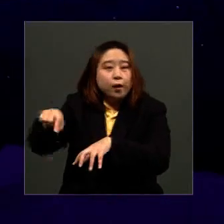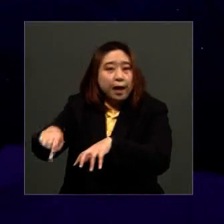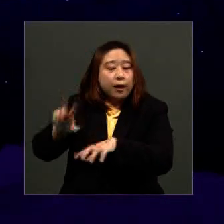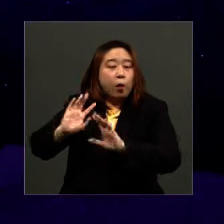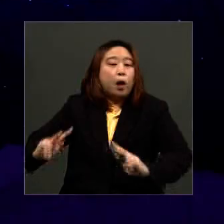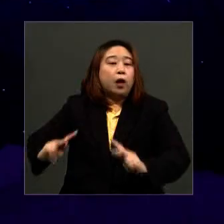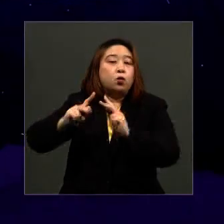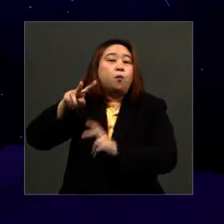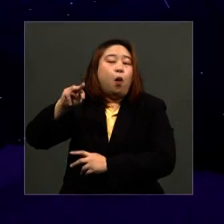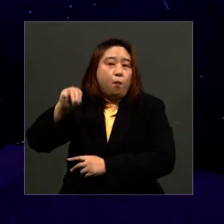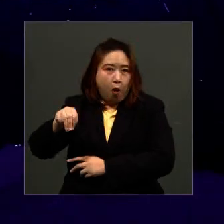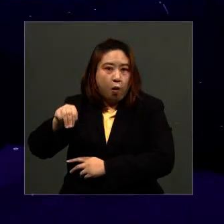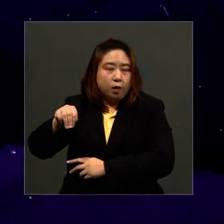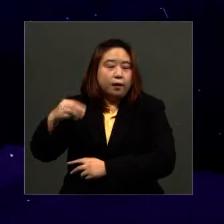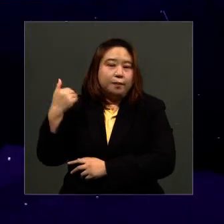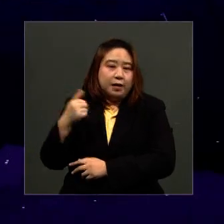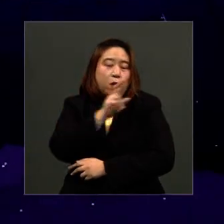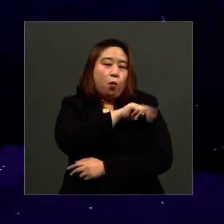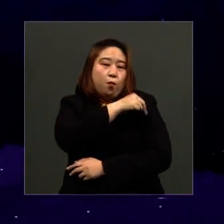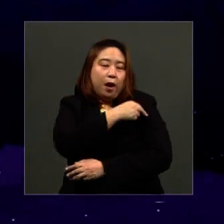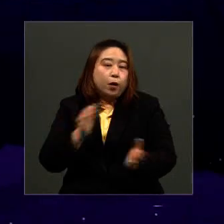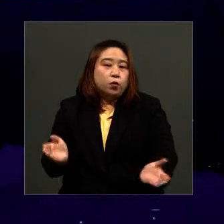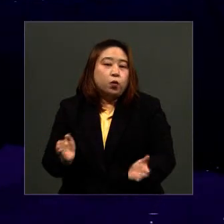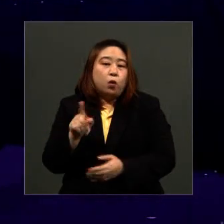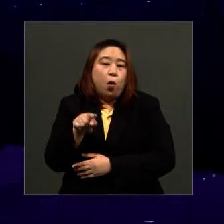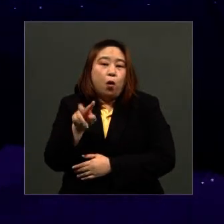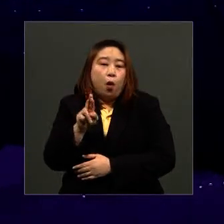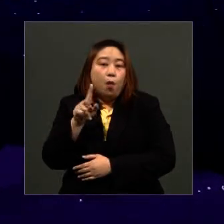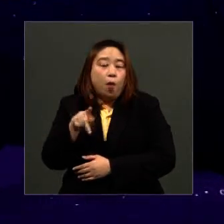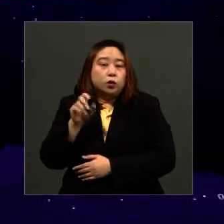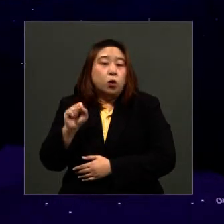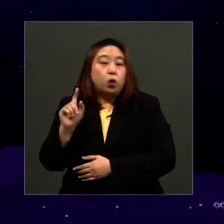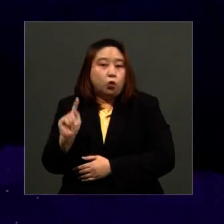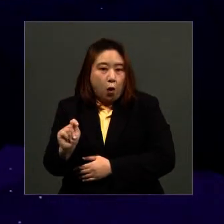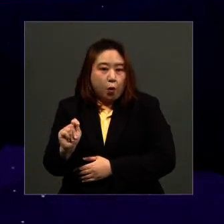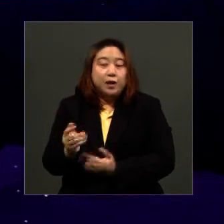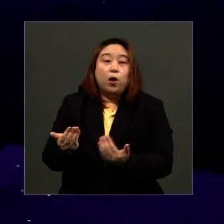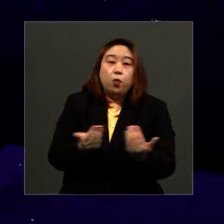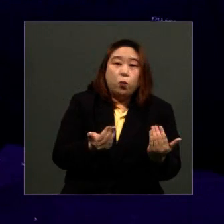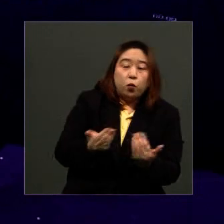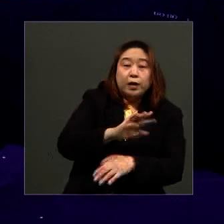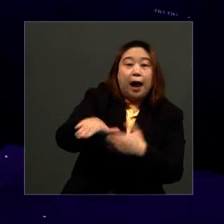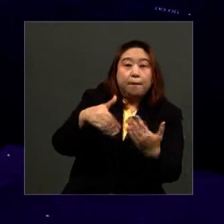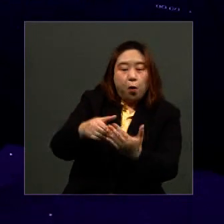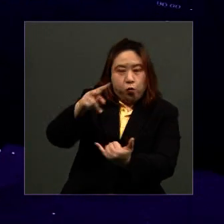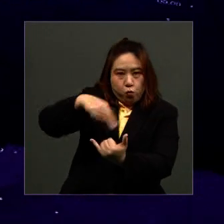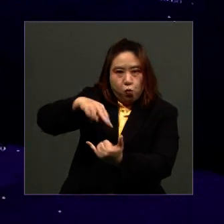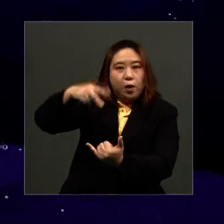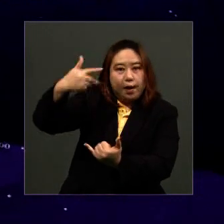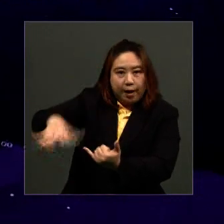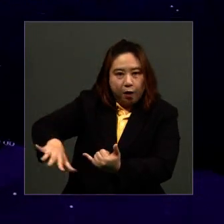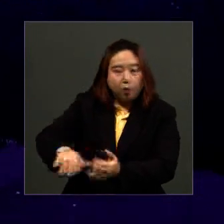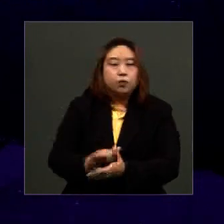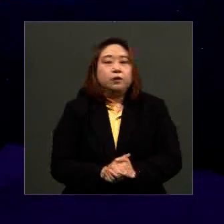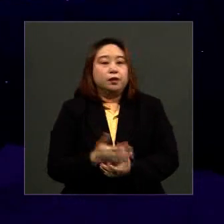กระทรวงพมซึ่งก็มีโรงพยาบาลส่งเสริมสุขภาพตำบลก็มีการตรวจสุขภาพร่างกายของเด็กทั้งหมดแล้วและต่อมาครับผู้